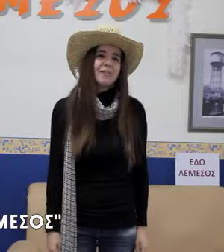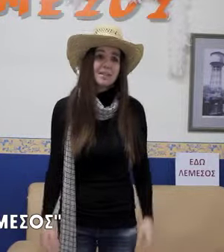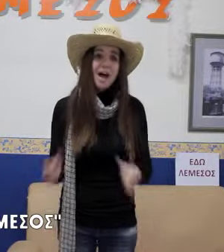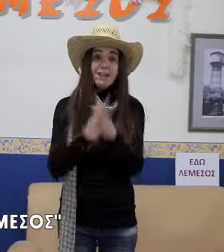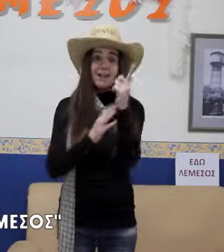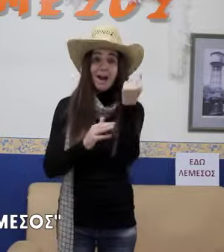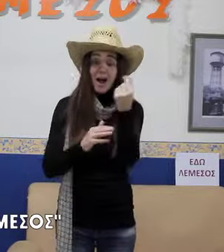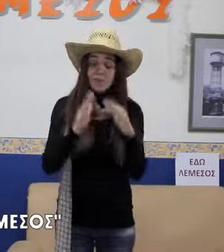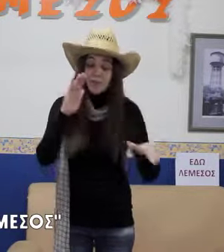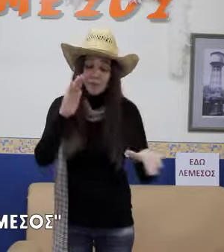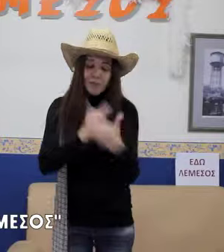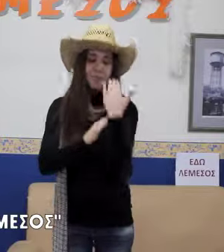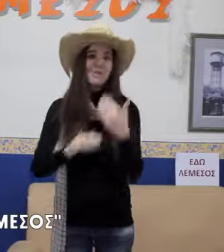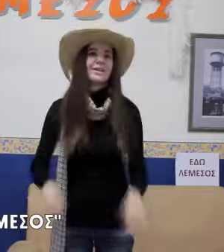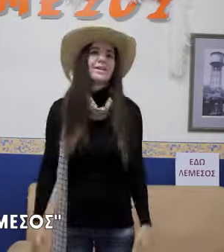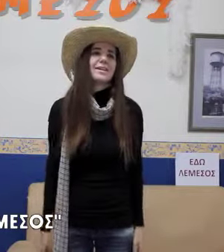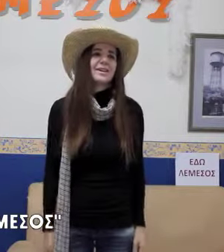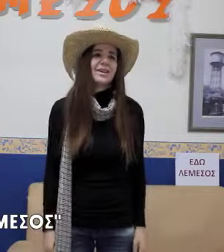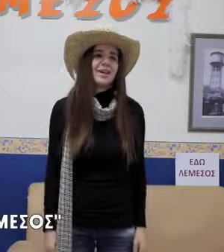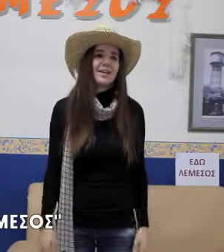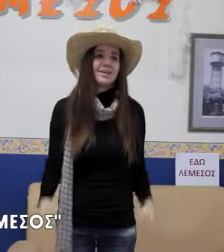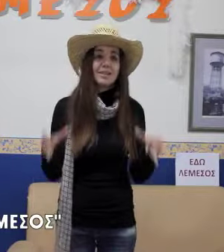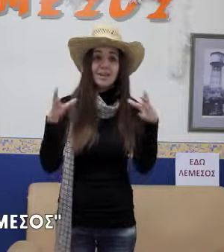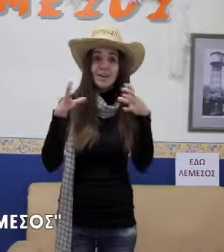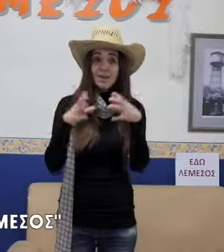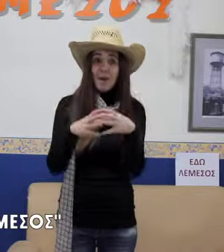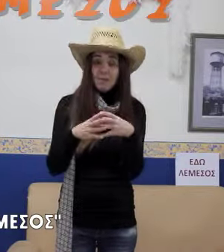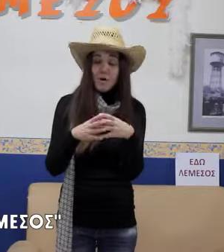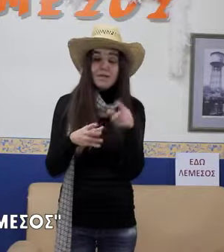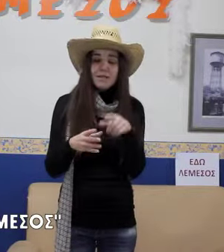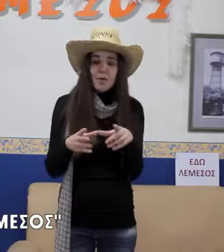11:30 το πρωί, η ομάδα Κύπριων Κανταδόρων